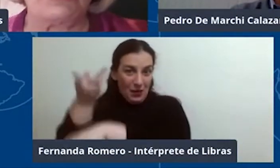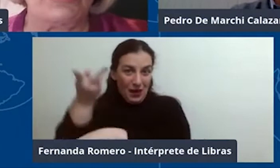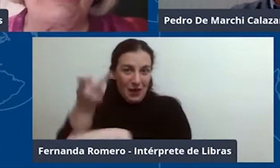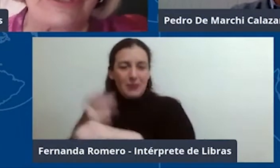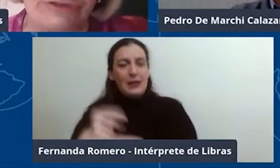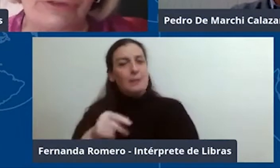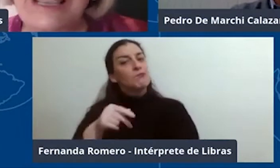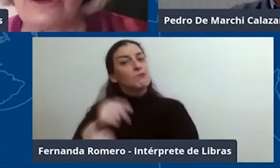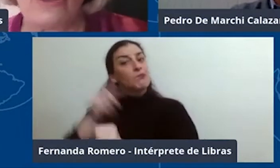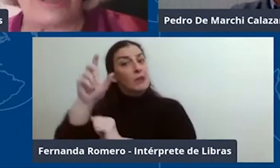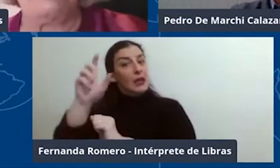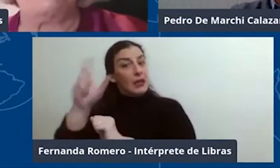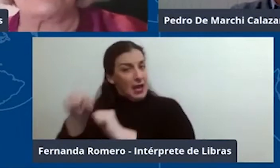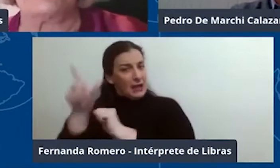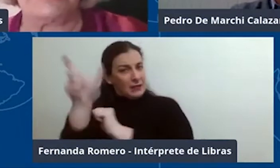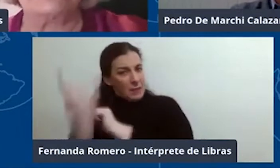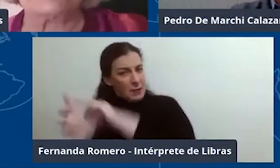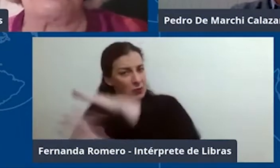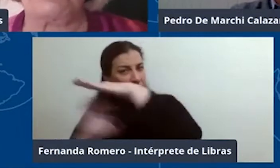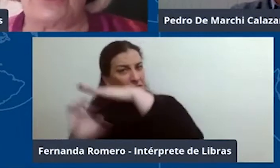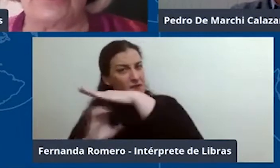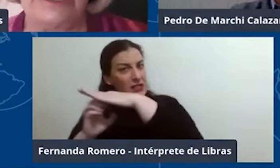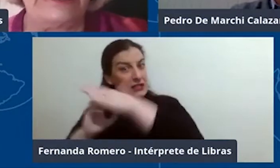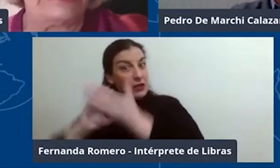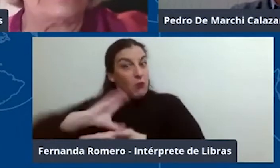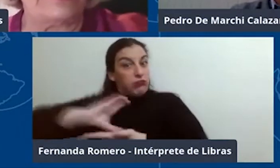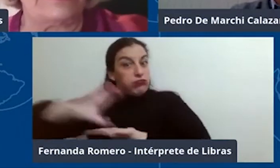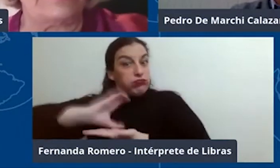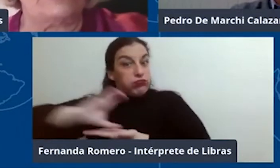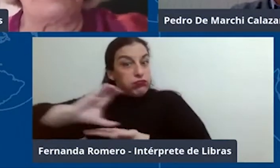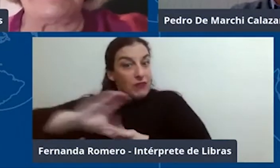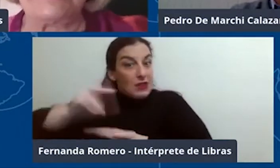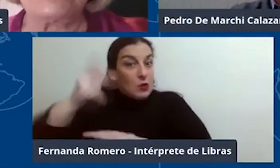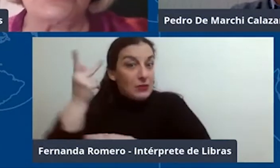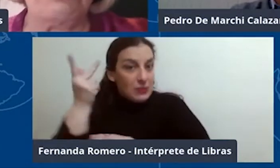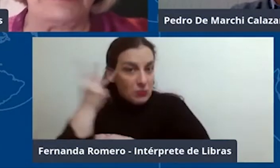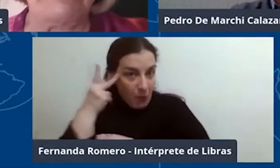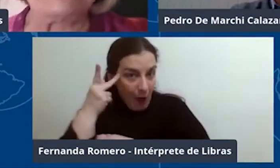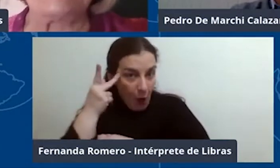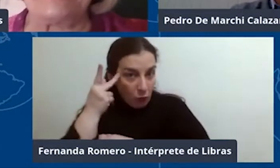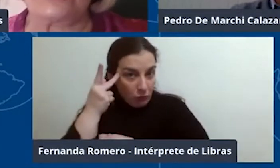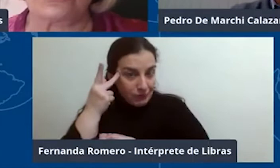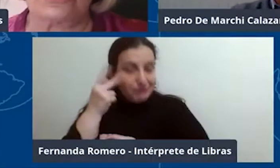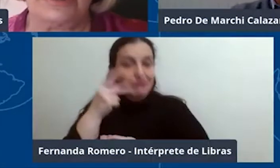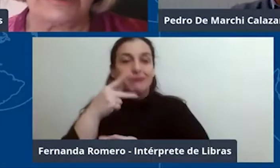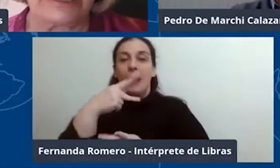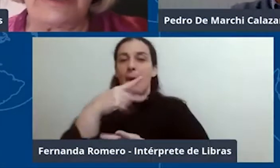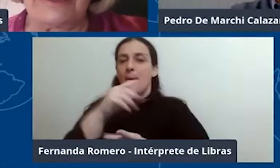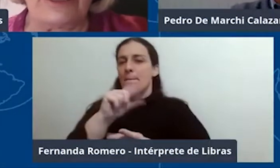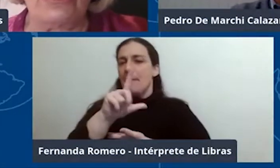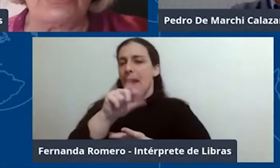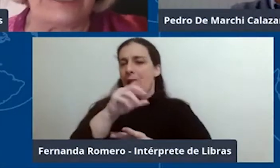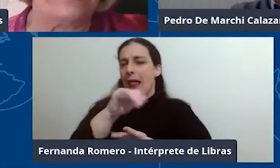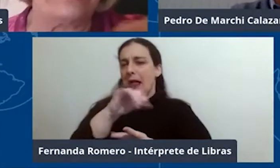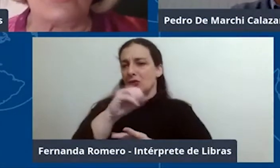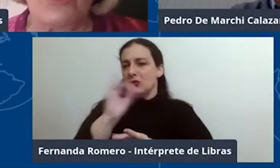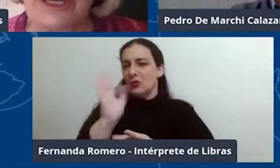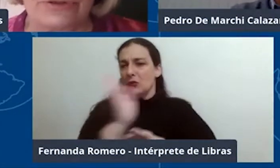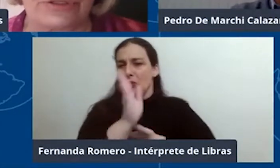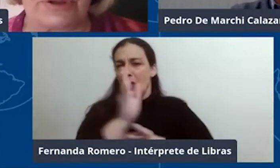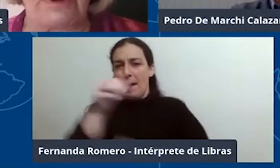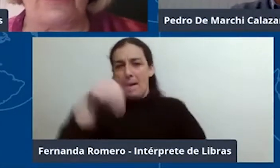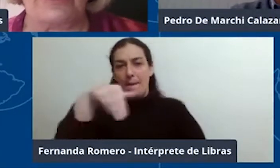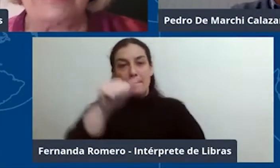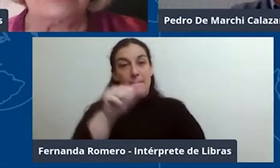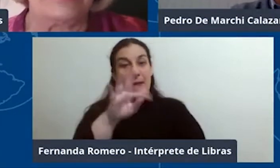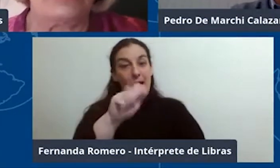decidiu fazer um enorme investimento em São Paulo, no Palácio Matarazzo, que é um lugar